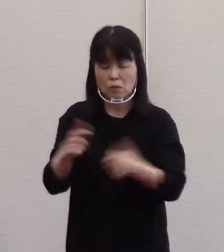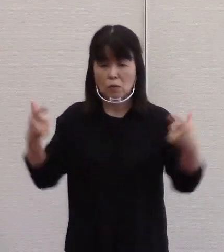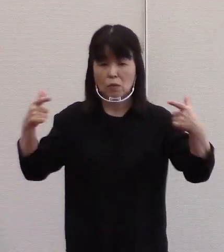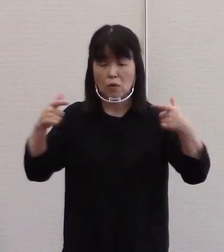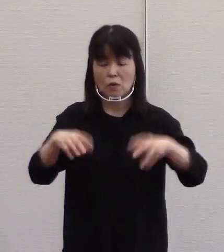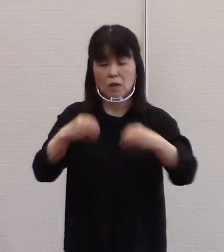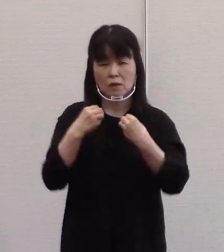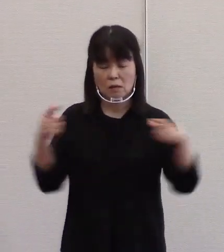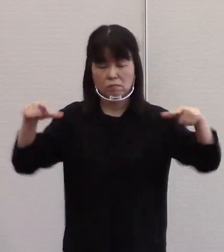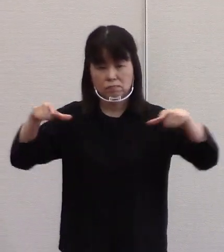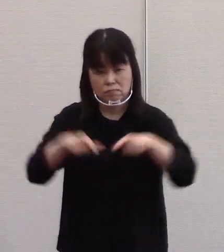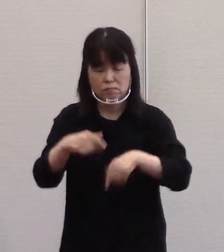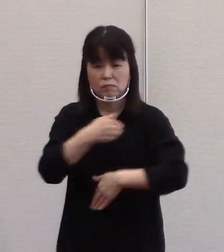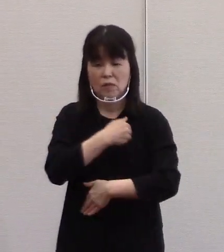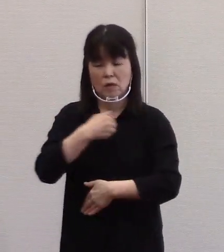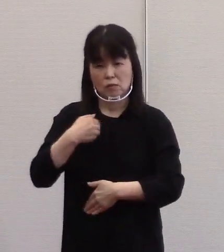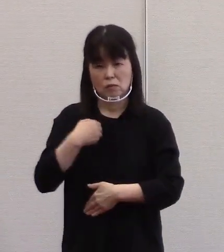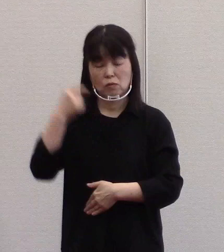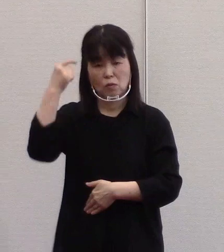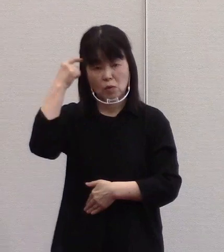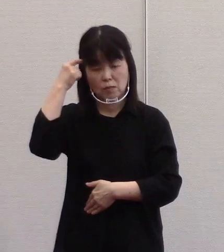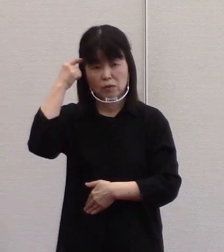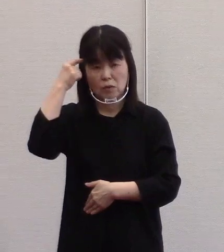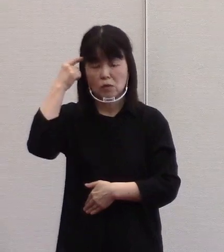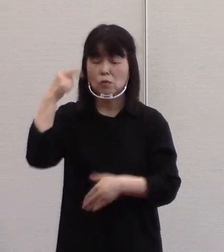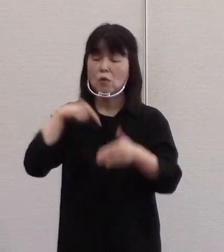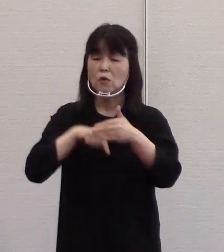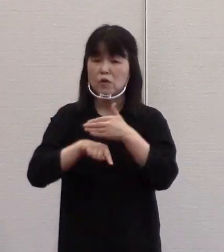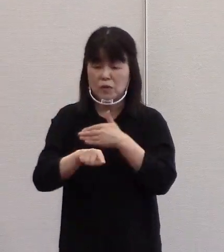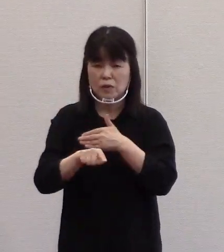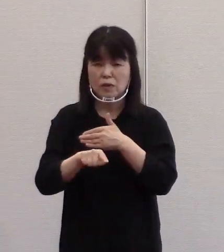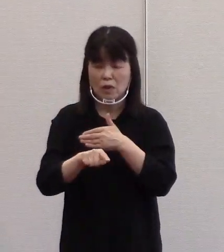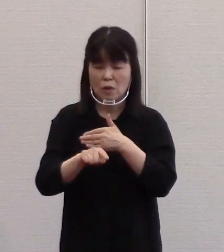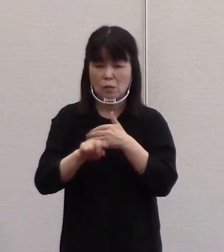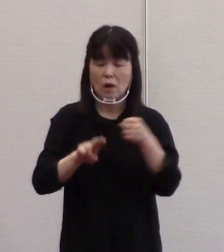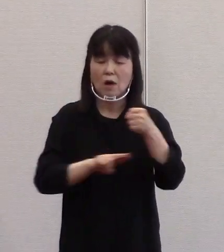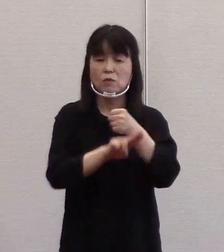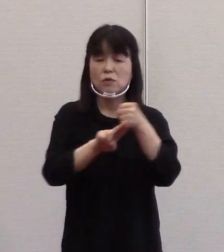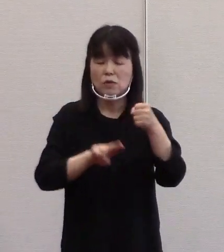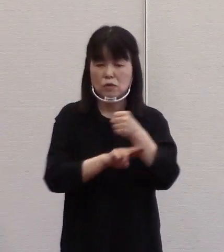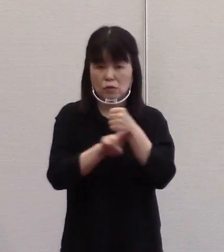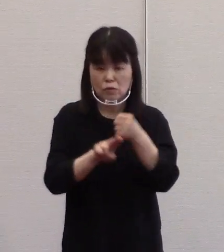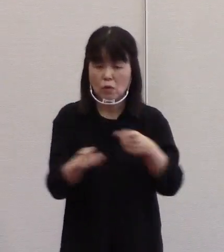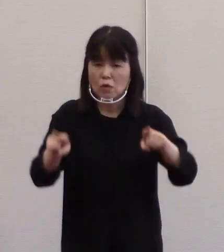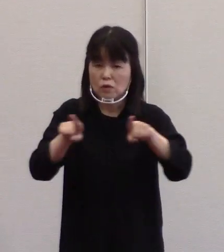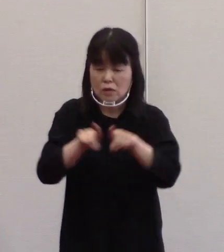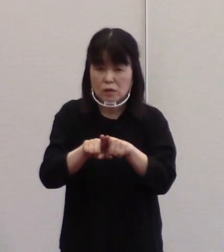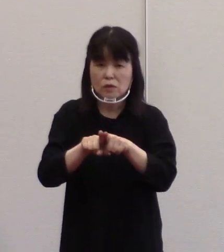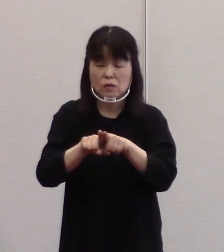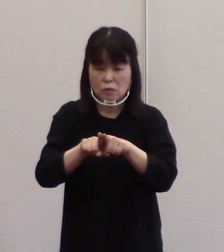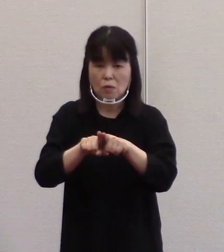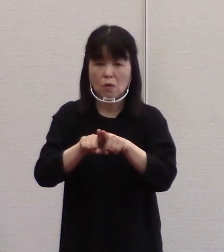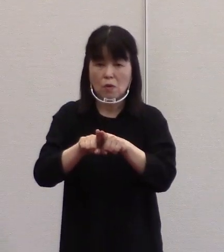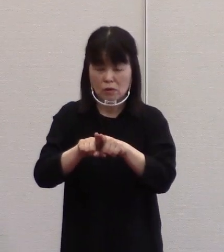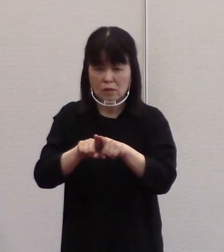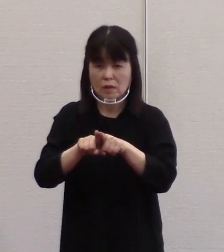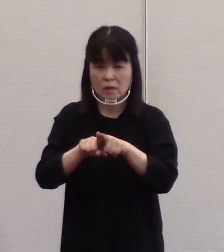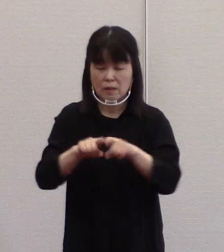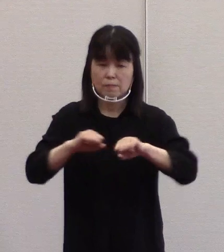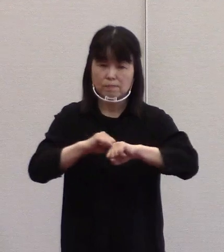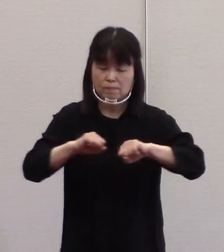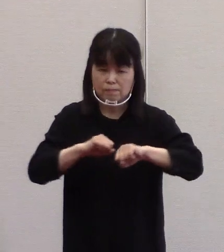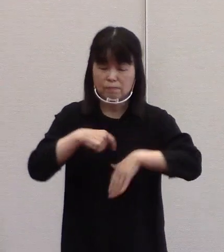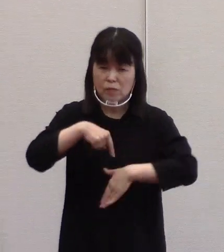新型コロナと共生するという中で徐々に克服していくと、まあ、それしかないだろうと思っています